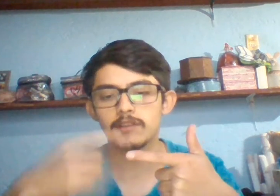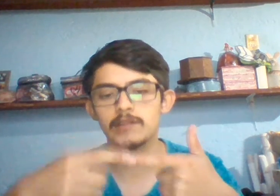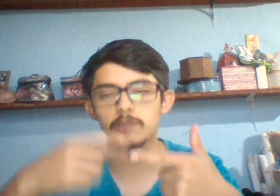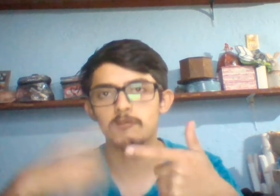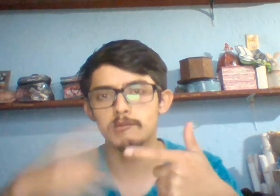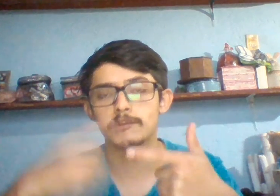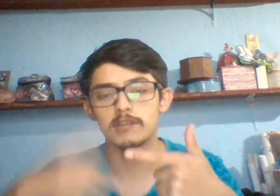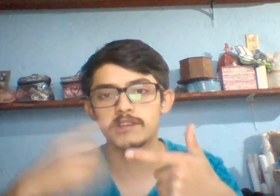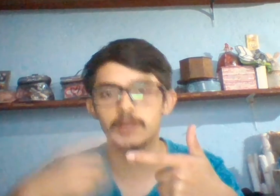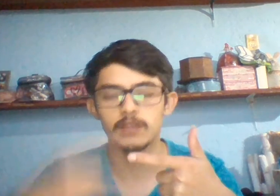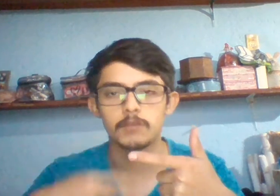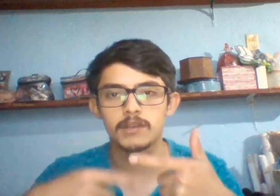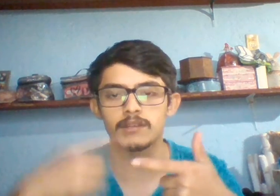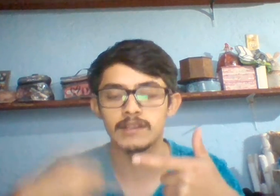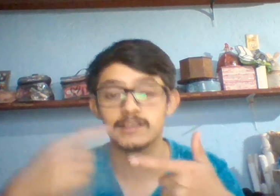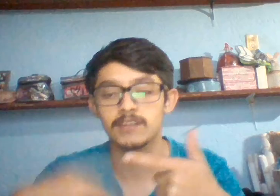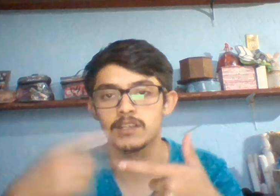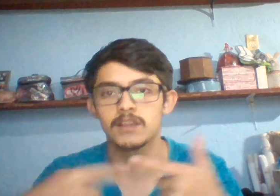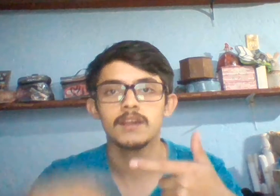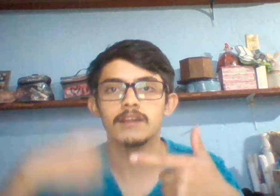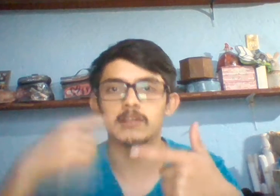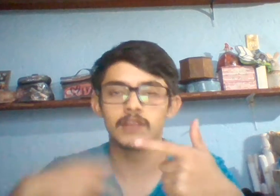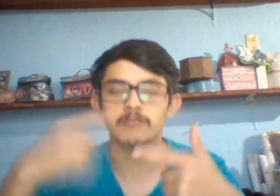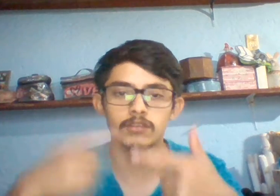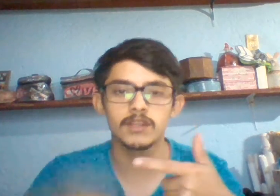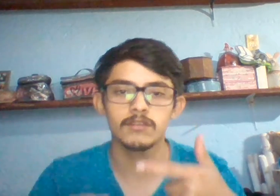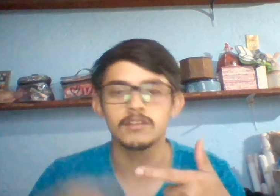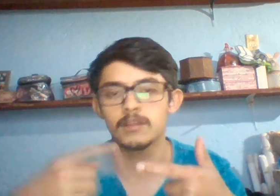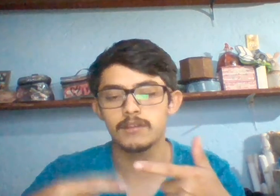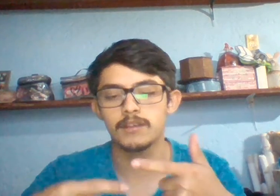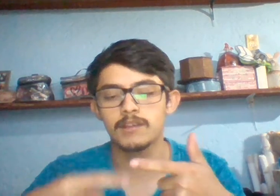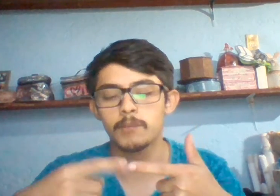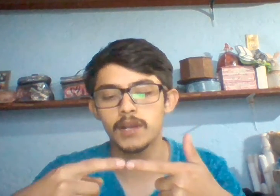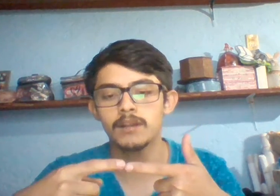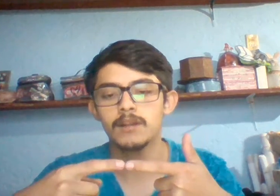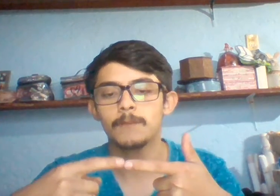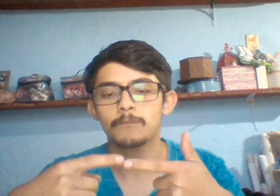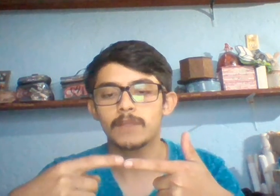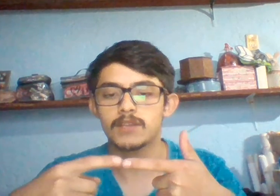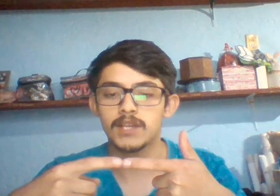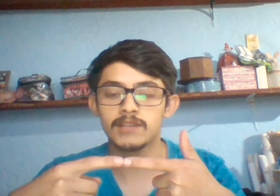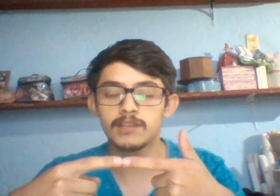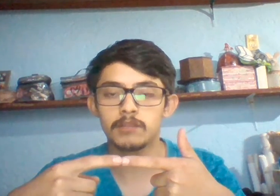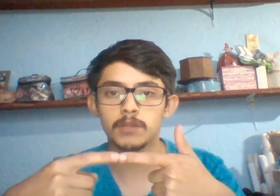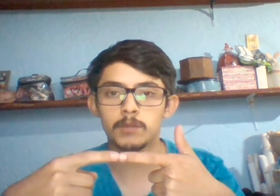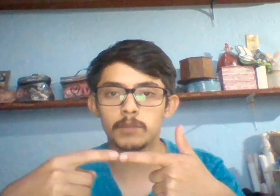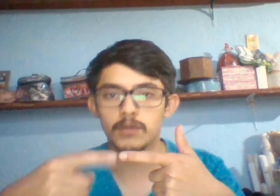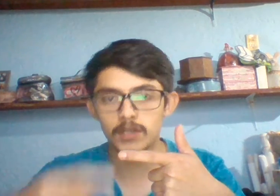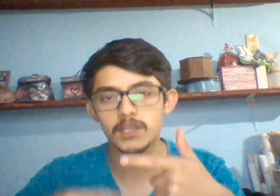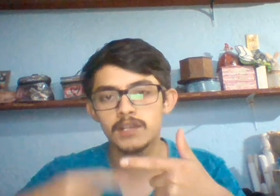siempre el servomotor está prendido porque tiene esa señal de está funcionando, si se apagara llega a ser el último, pero ya no llega a